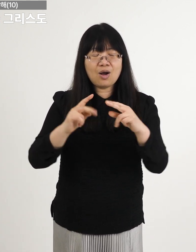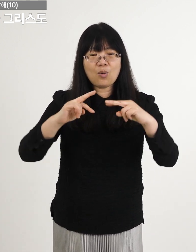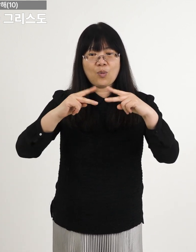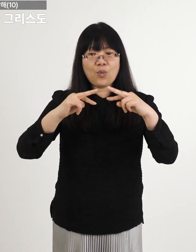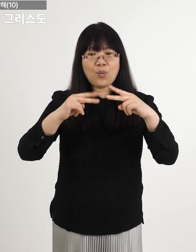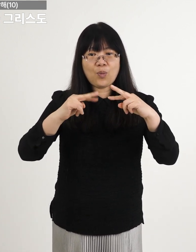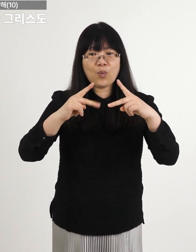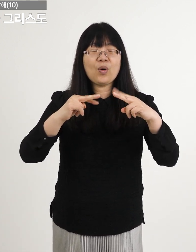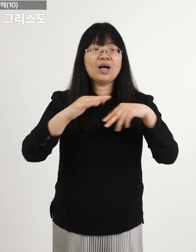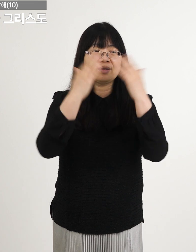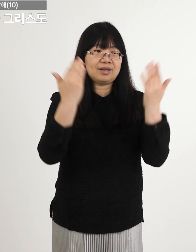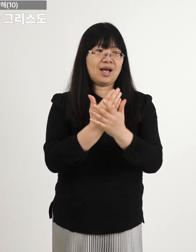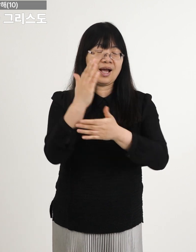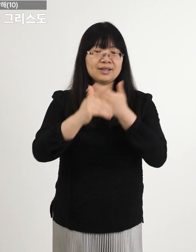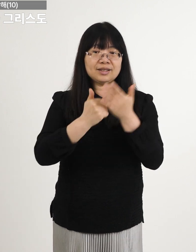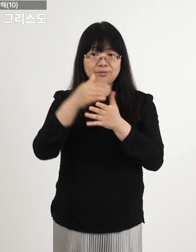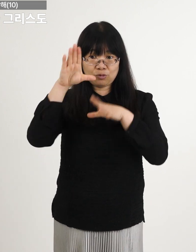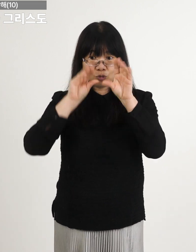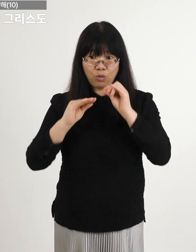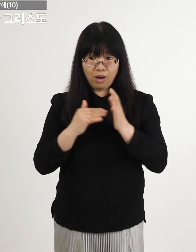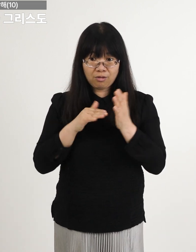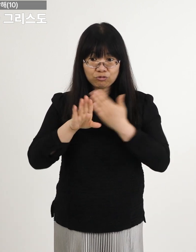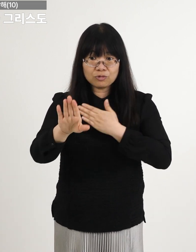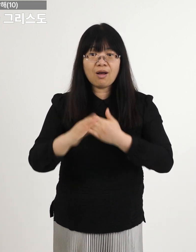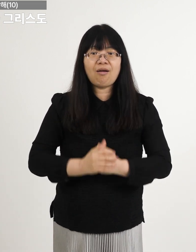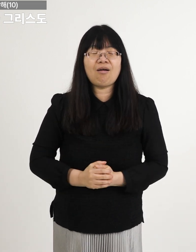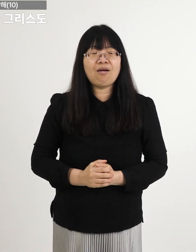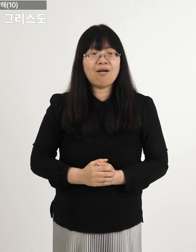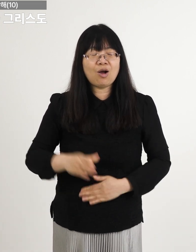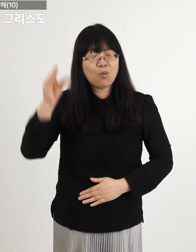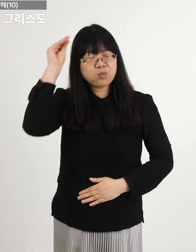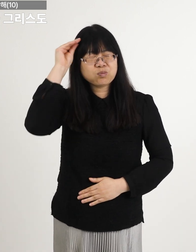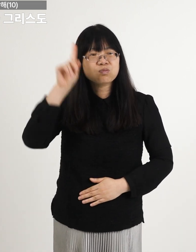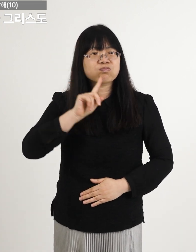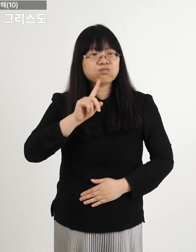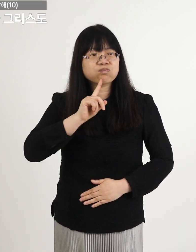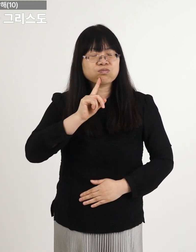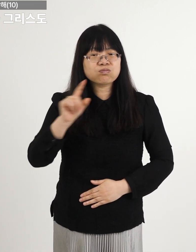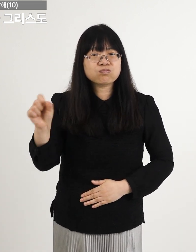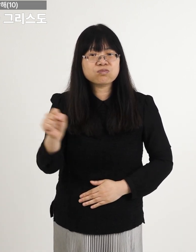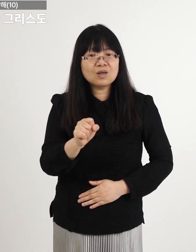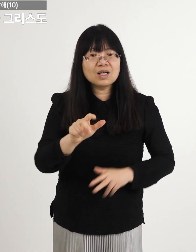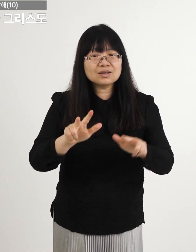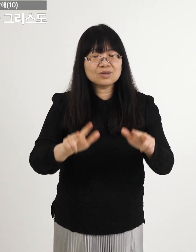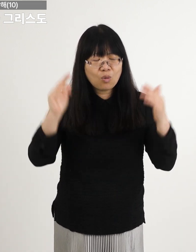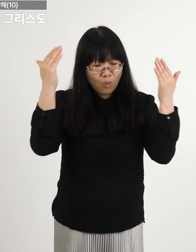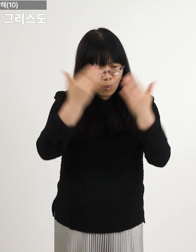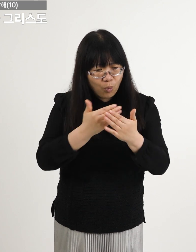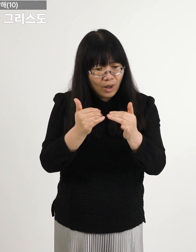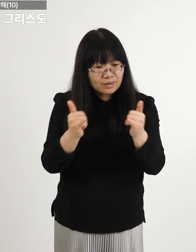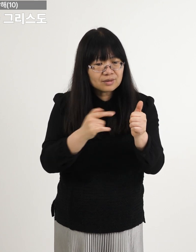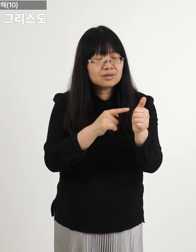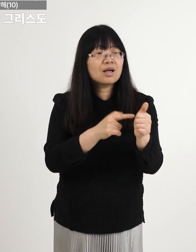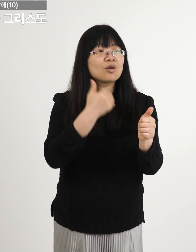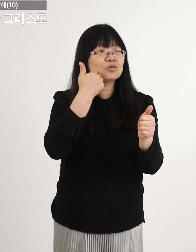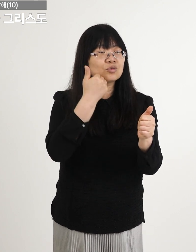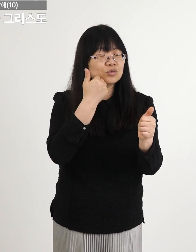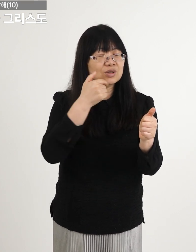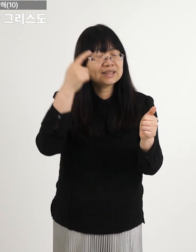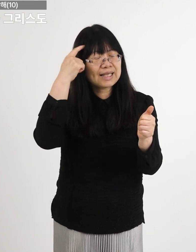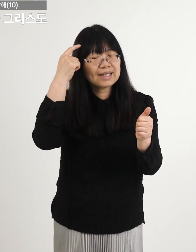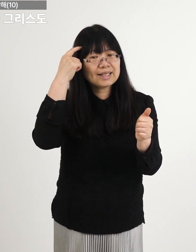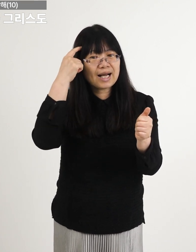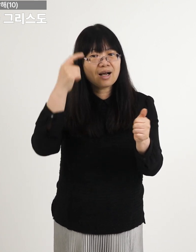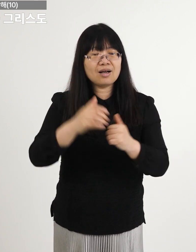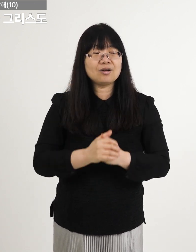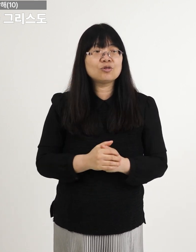다 하나님이 듣고 나서 무지한 말로 뭘 어둡게 하는 자? 생각. 이건